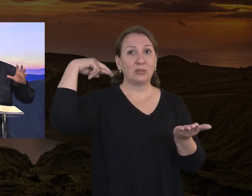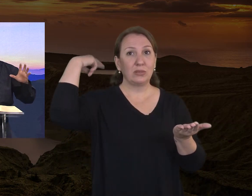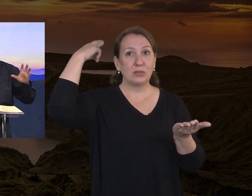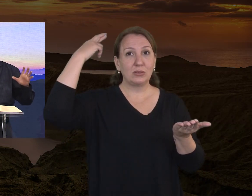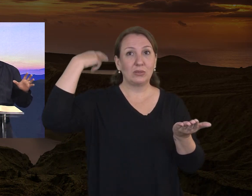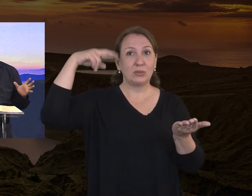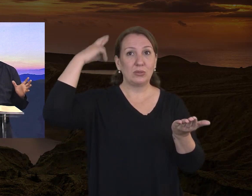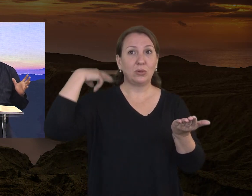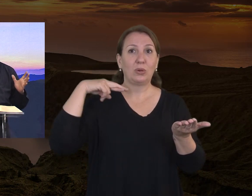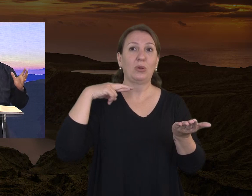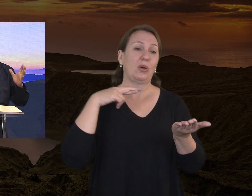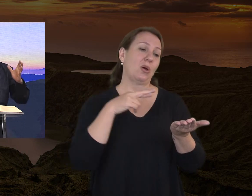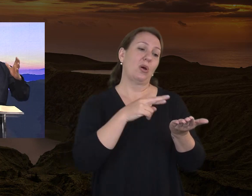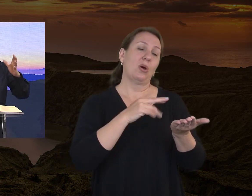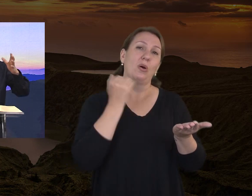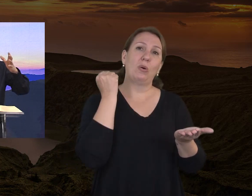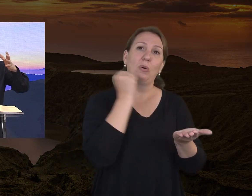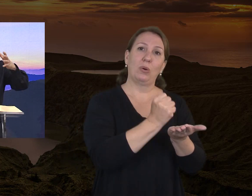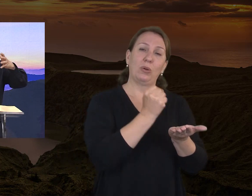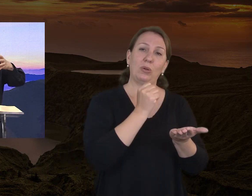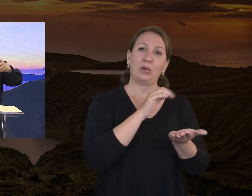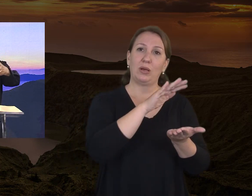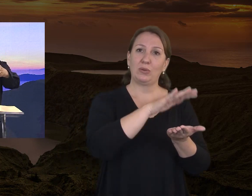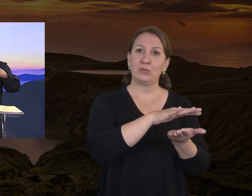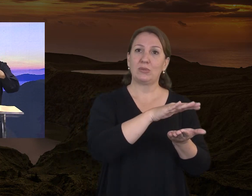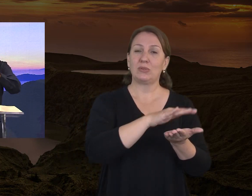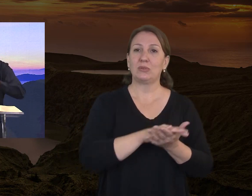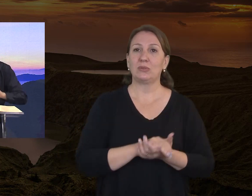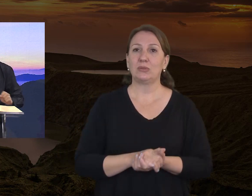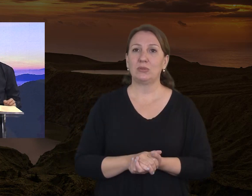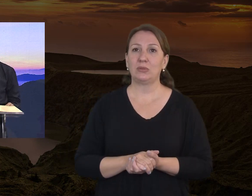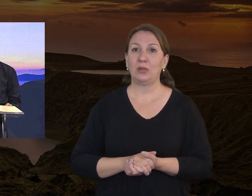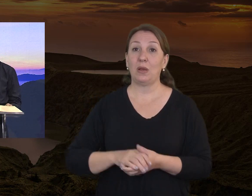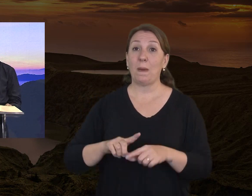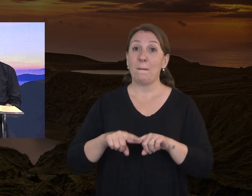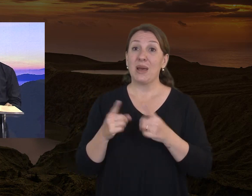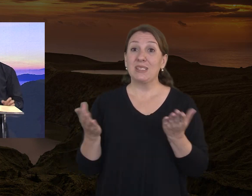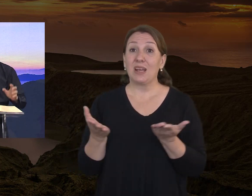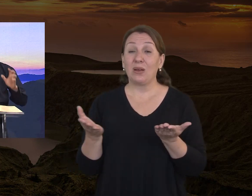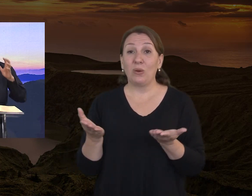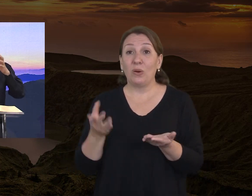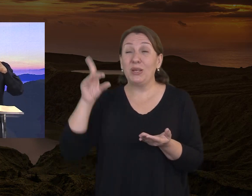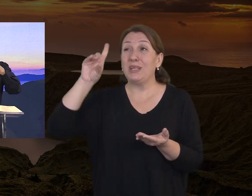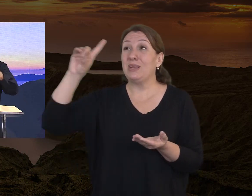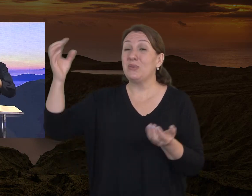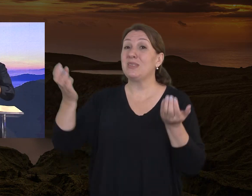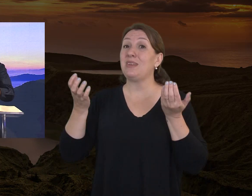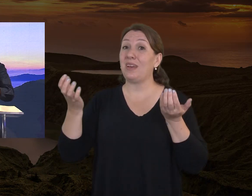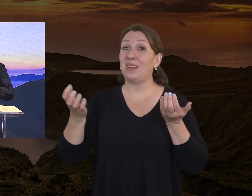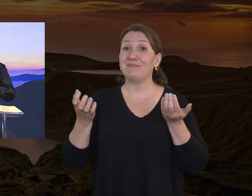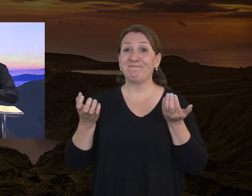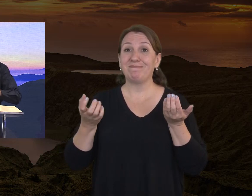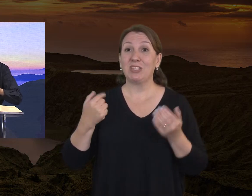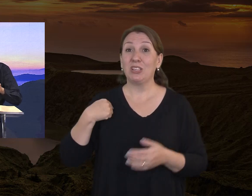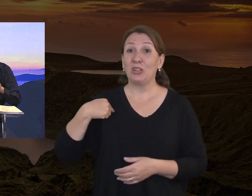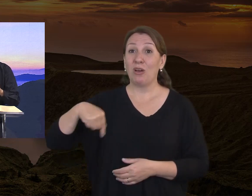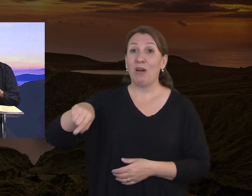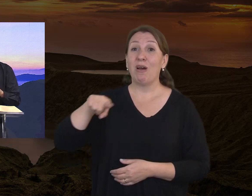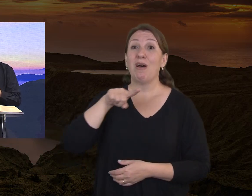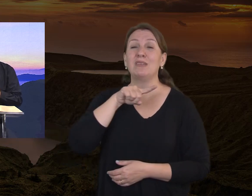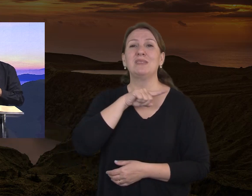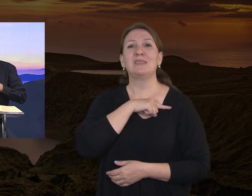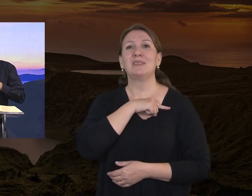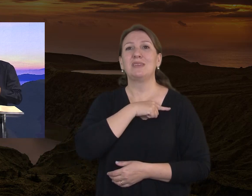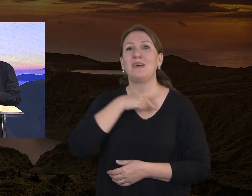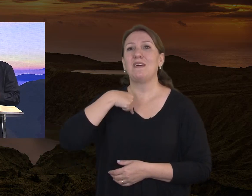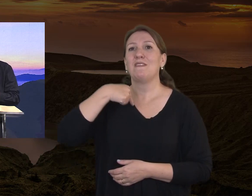o sacerdote quer levar você para adentrar o santo lugar. E o santo lugar é onde